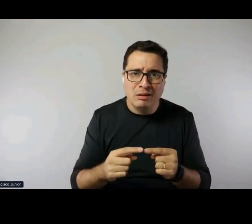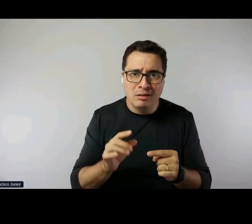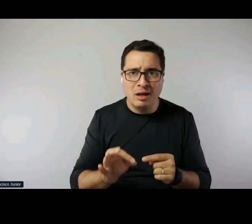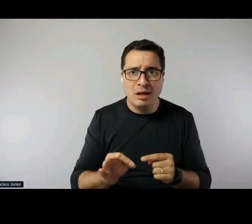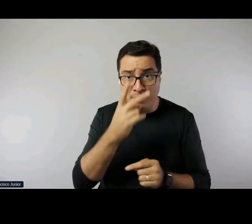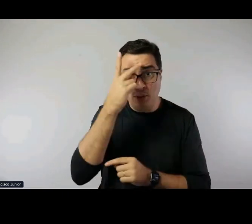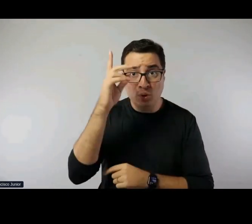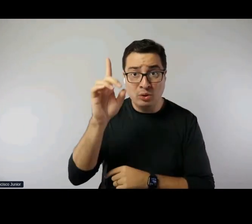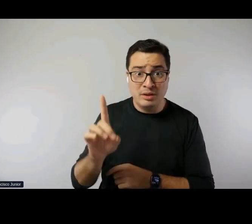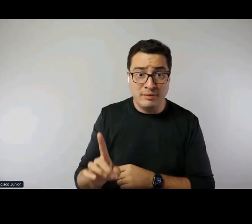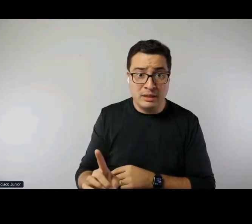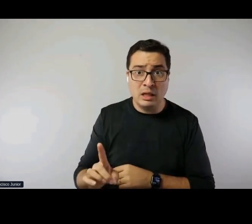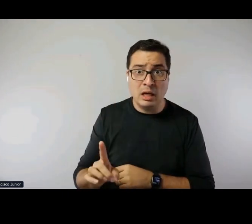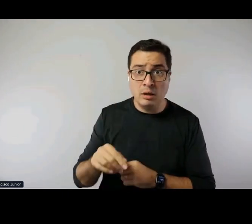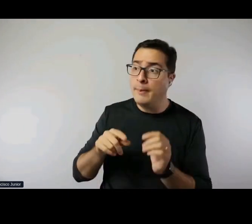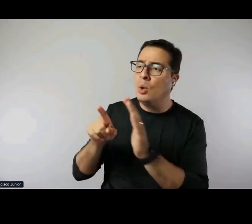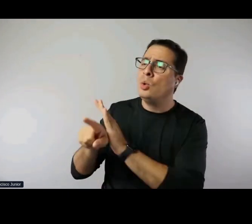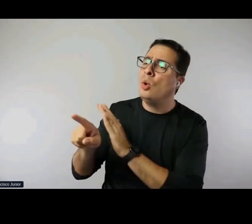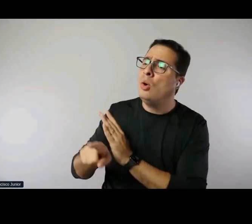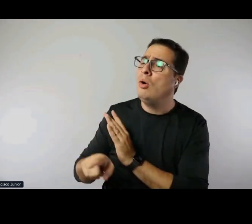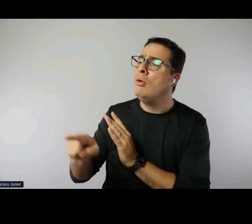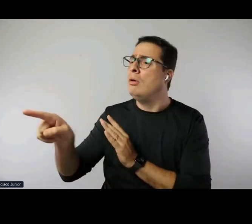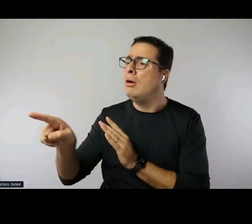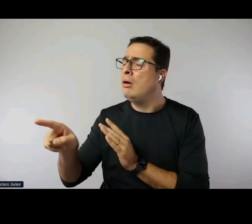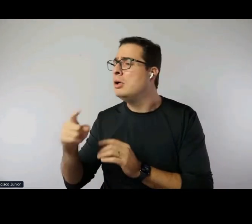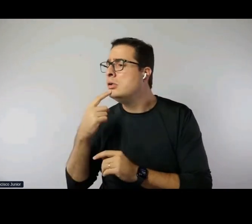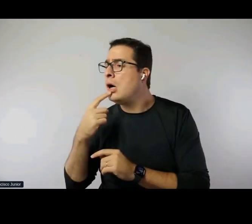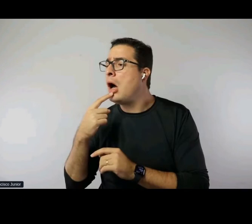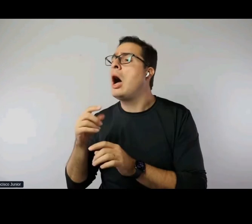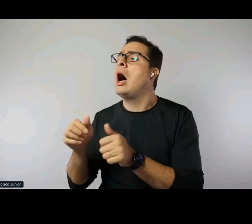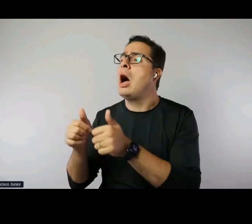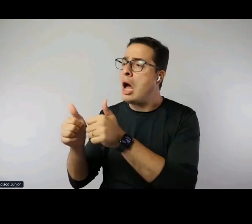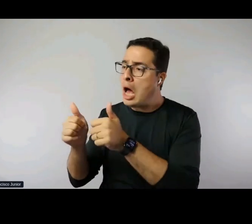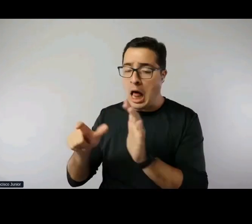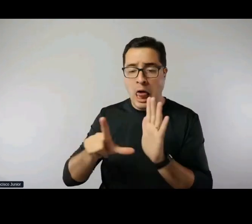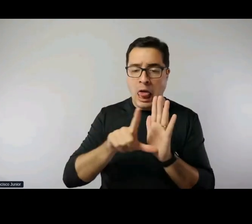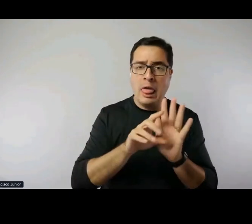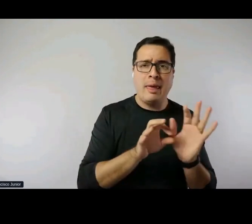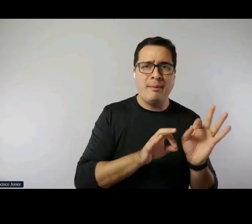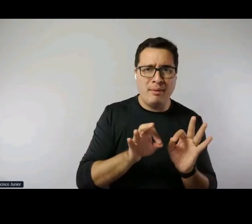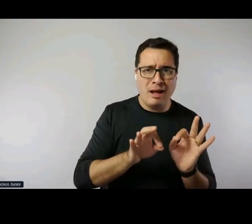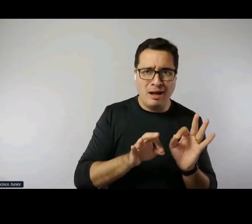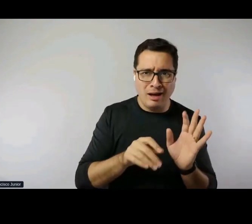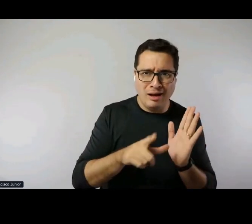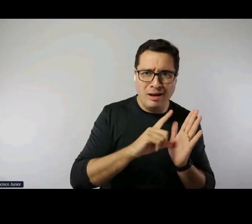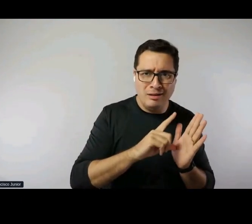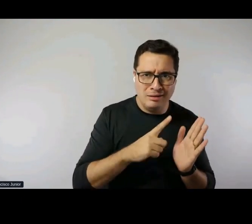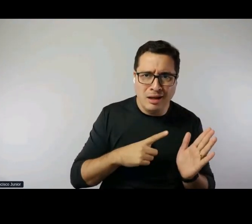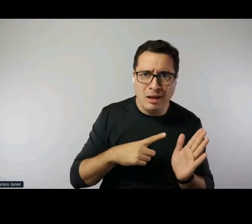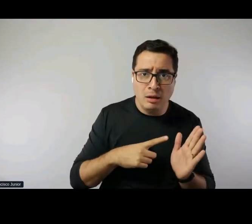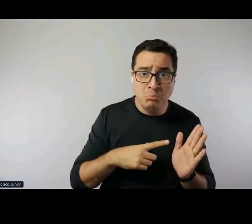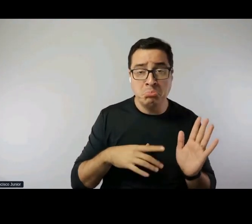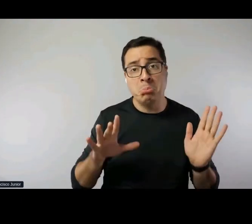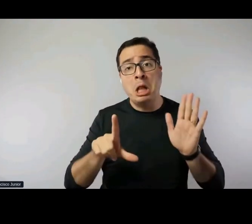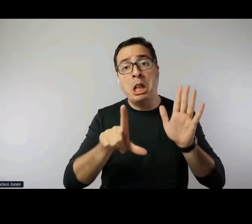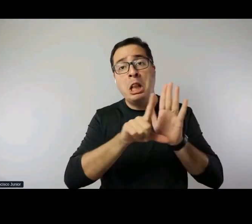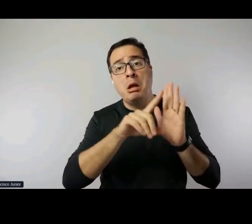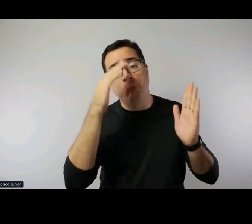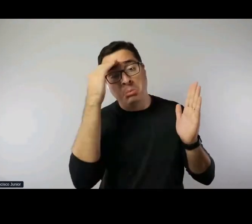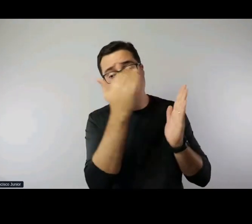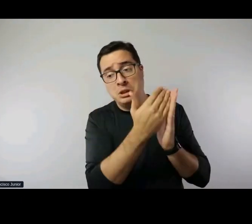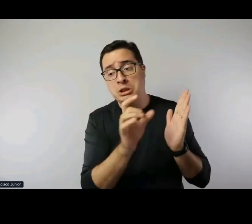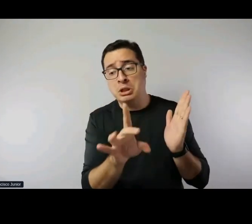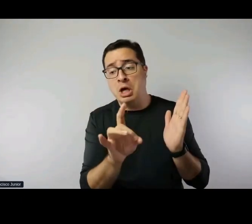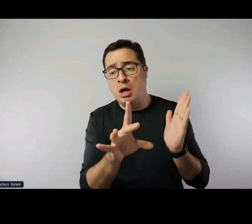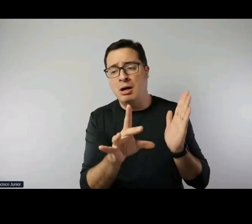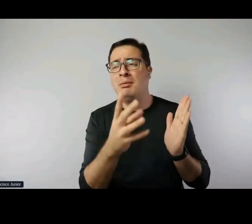elas foram ouvidas? Porque, assim, cumprir a lei por cumprir a lei, muitas outras